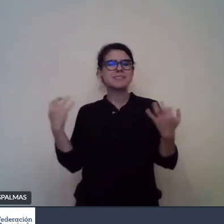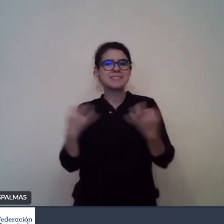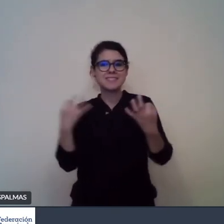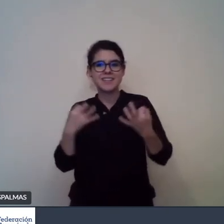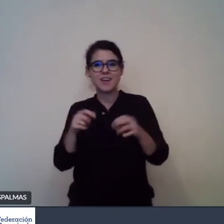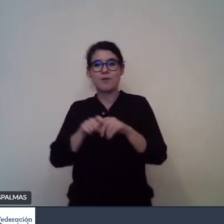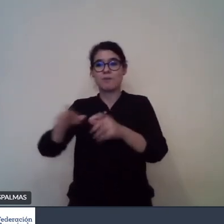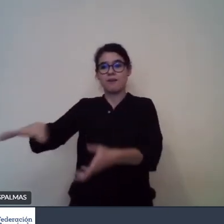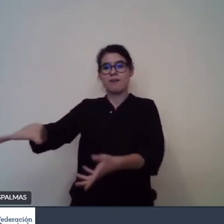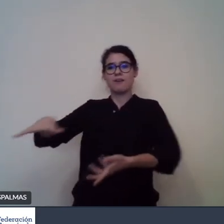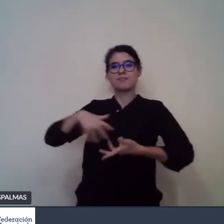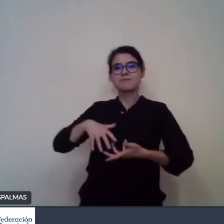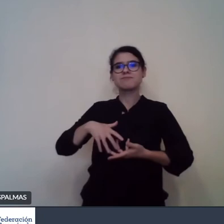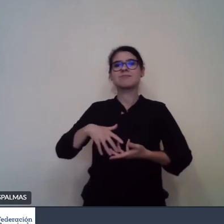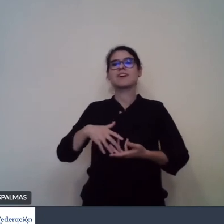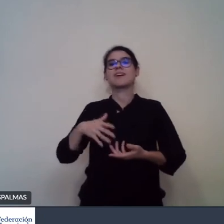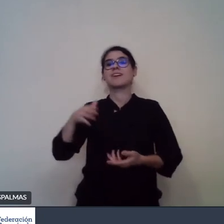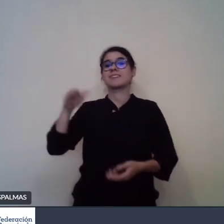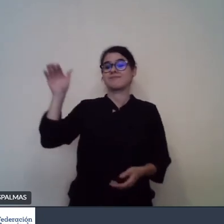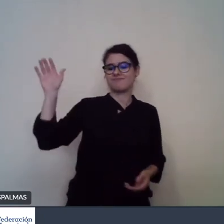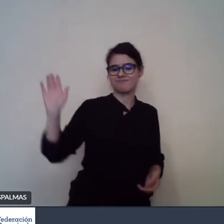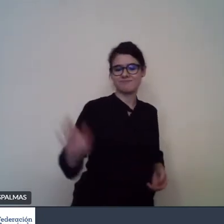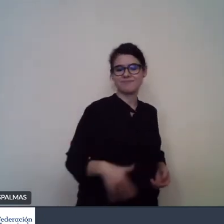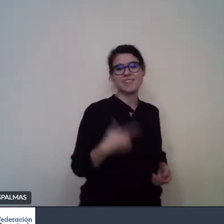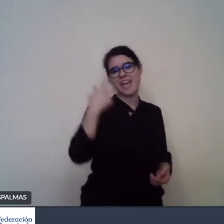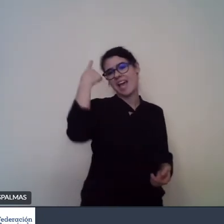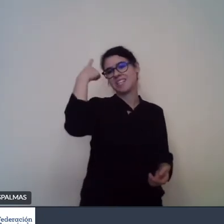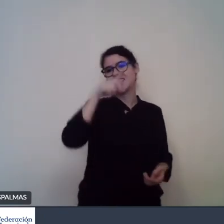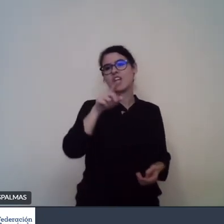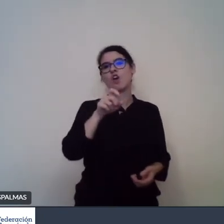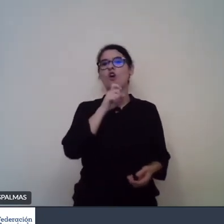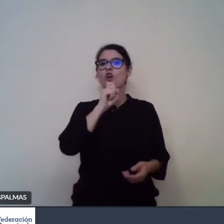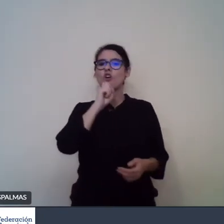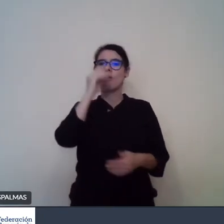roll, está en el aire y cae al suelo, él ya sabe exactamente cuál es la siguiente acción.